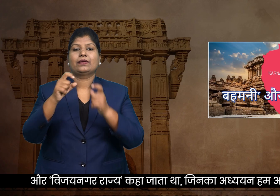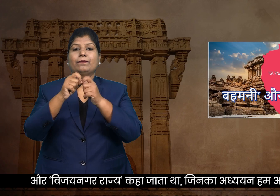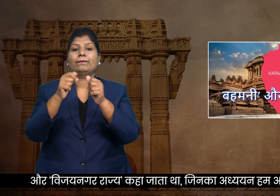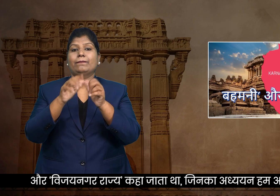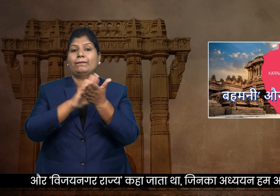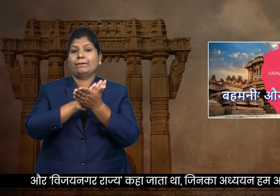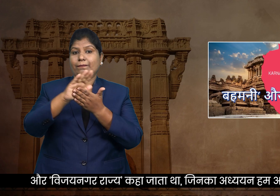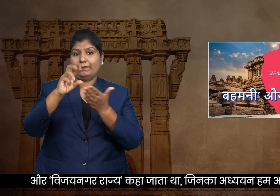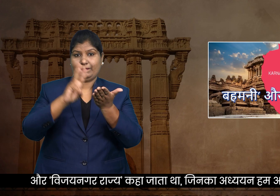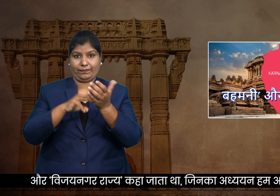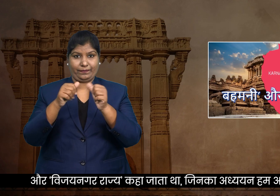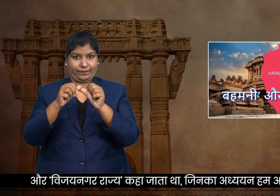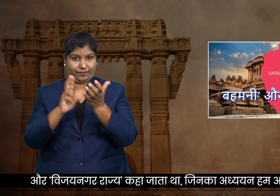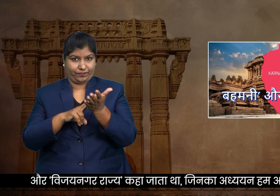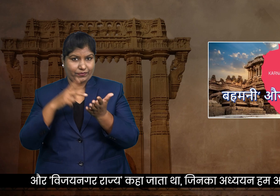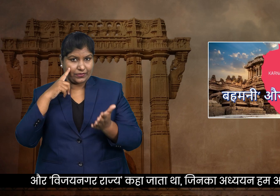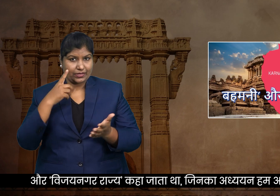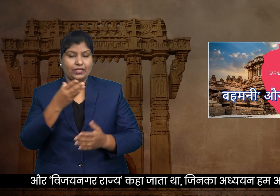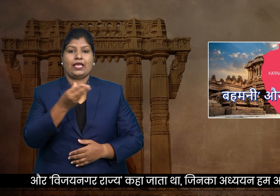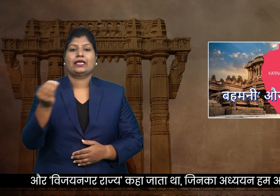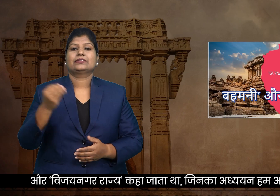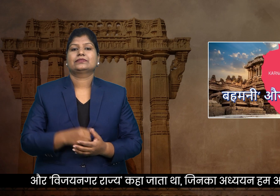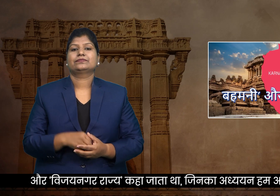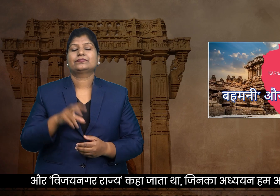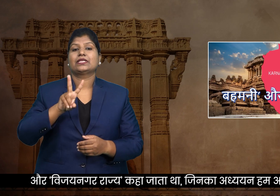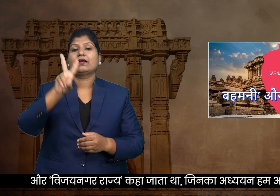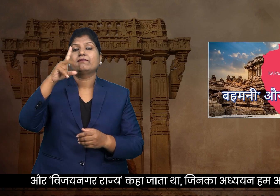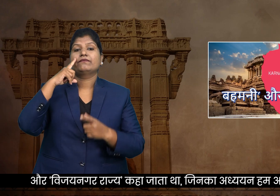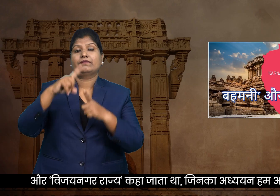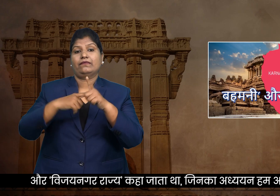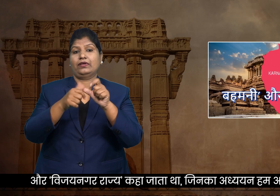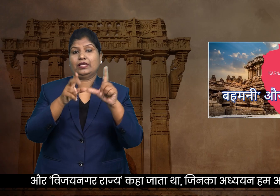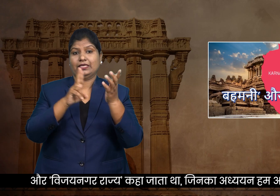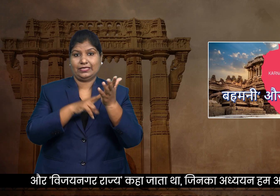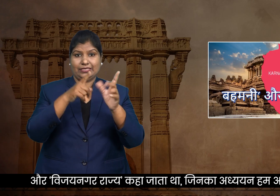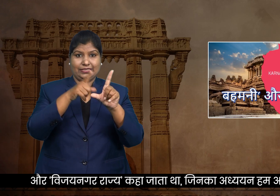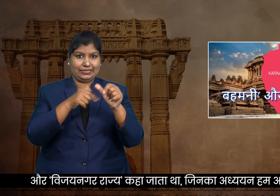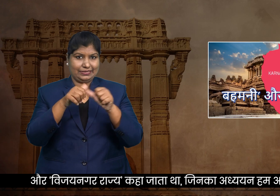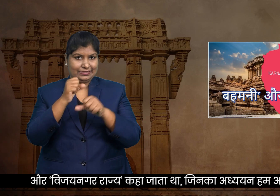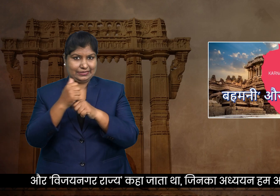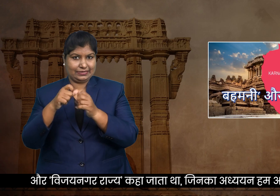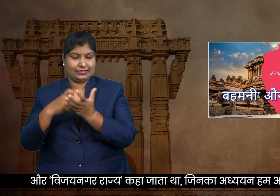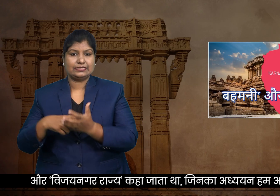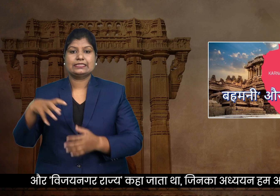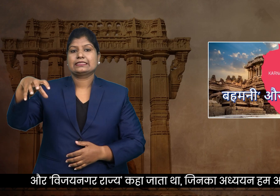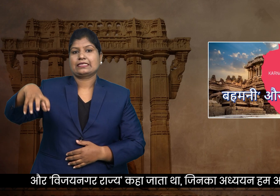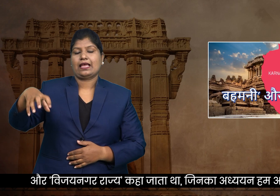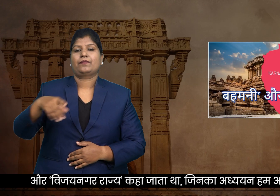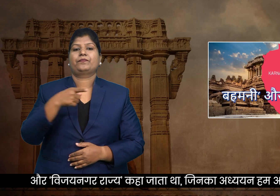था, जिनका अध्ययन हम अगले अध्याय में करेंगे।